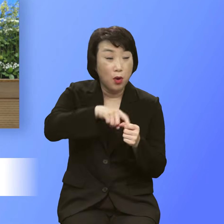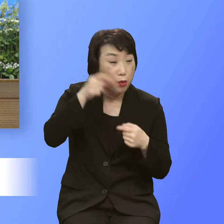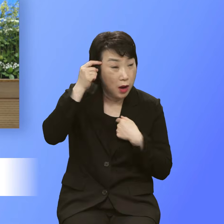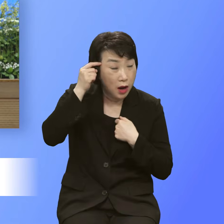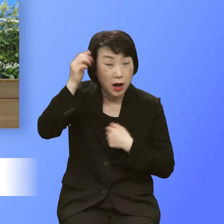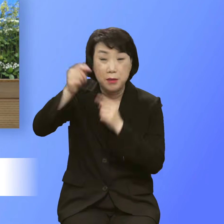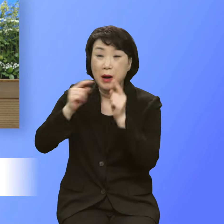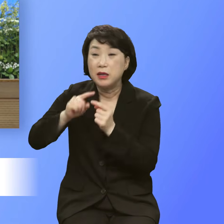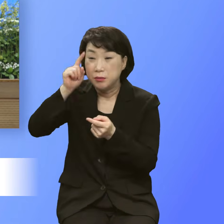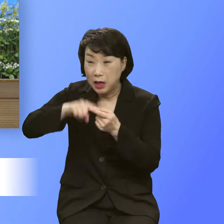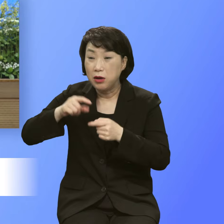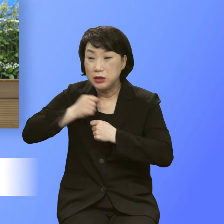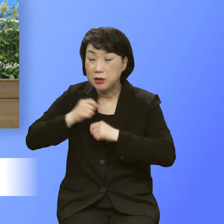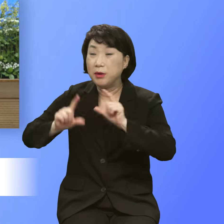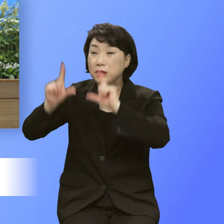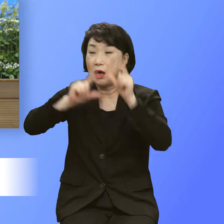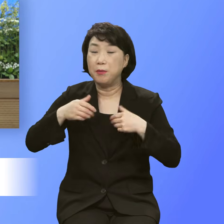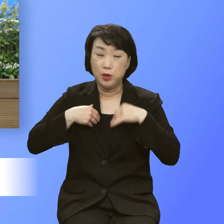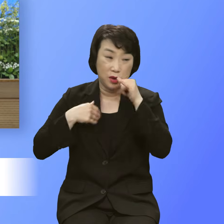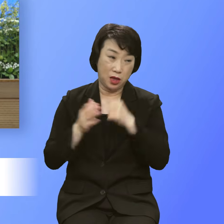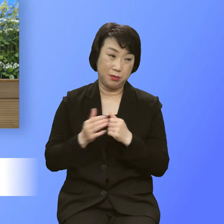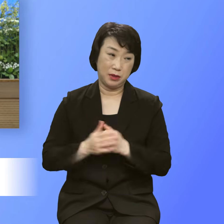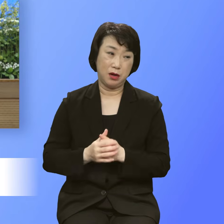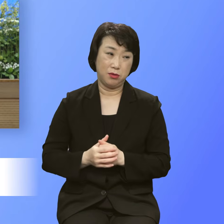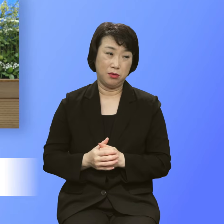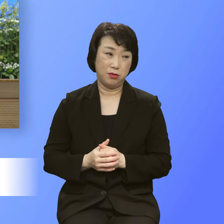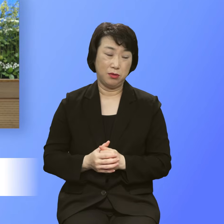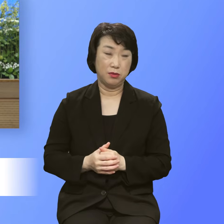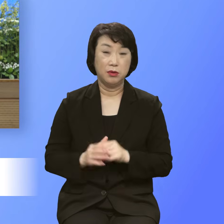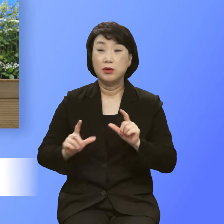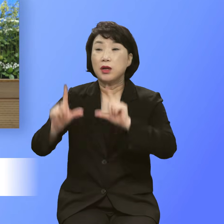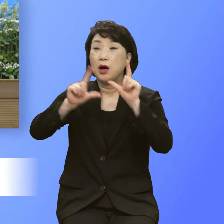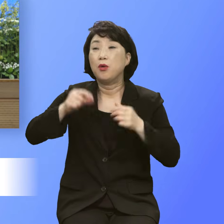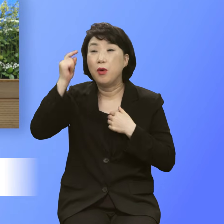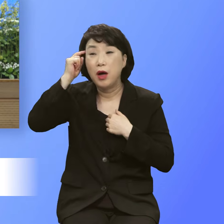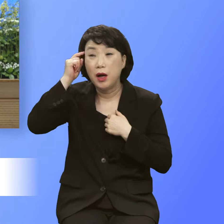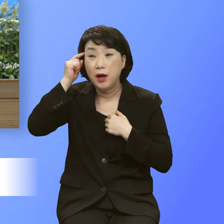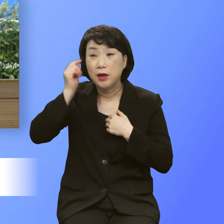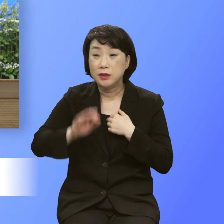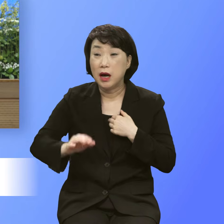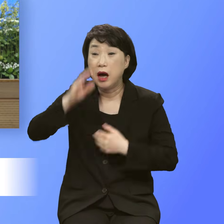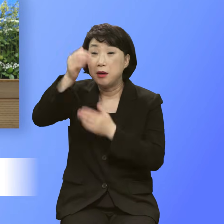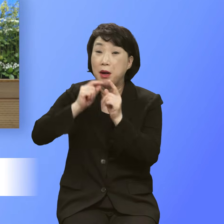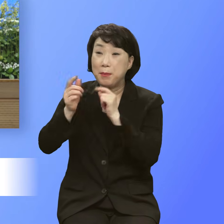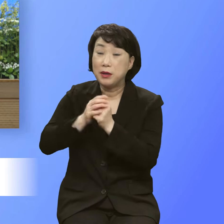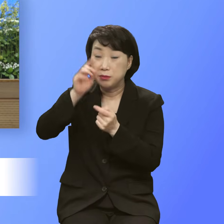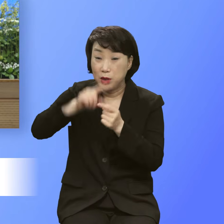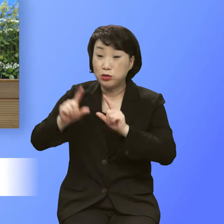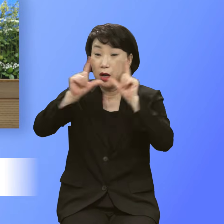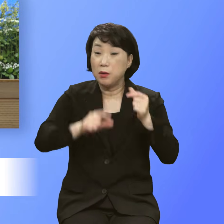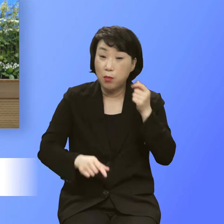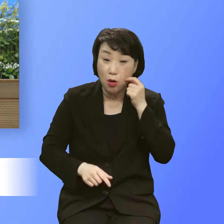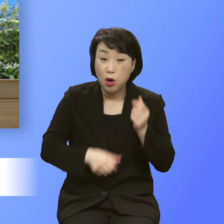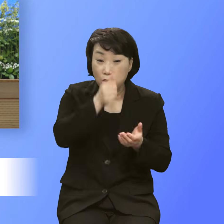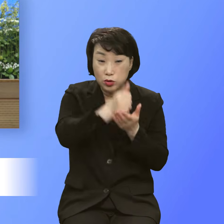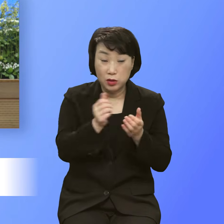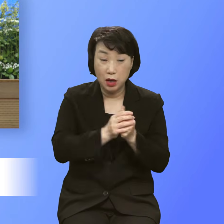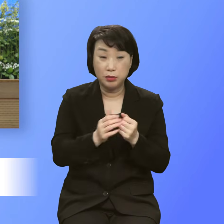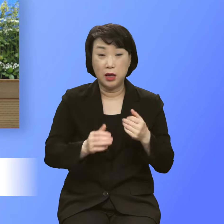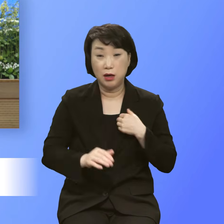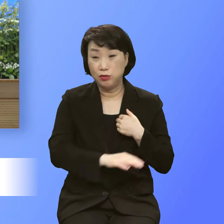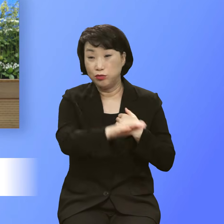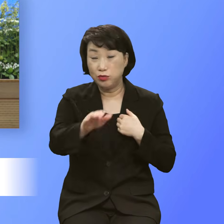이유는 하나님 말씀대로 살려고 하는 것이다. 왜 살려고 할까? 하나님 말씀대로 못 산 죄